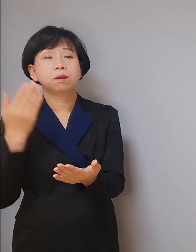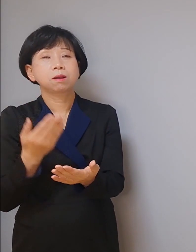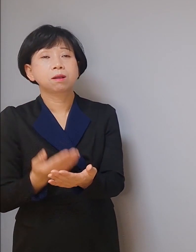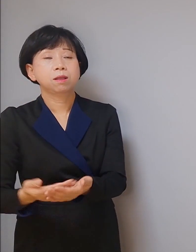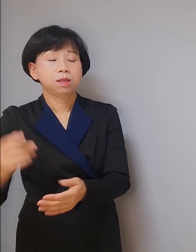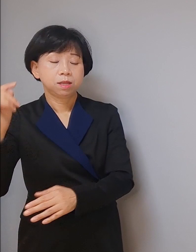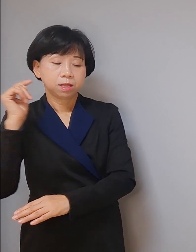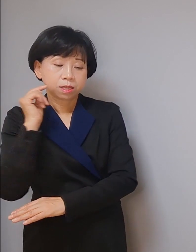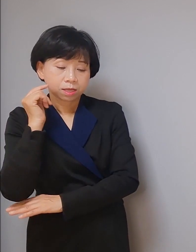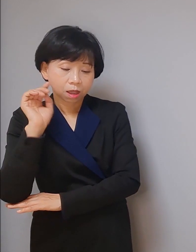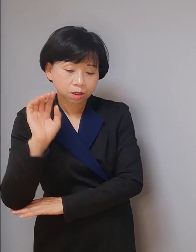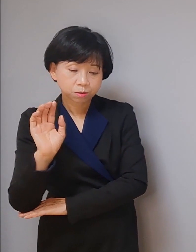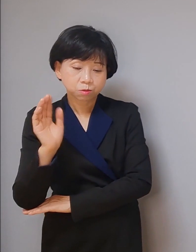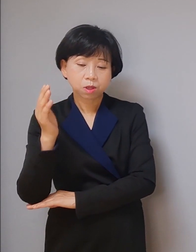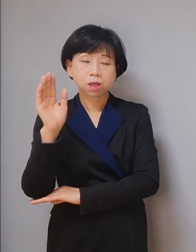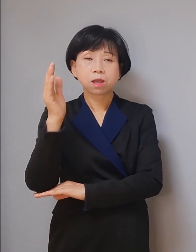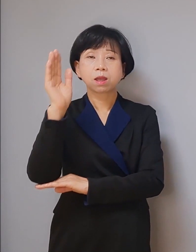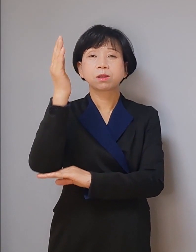받으소서